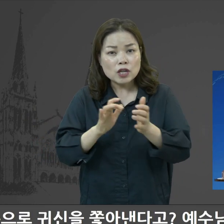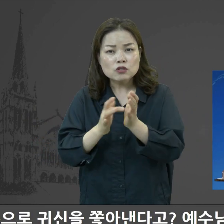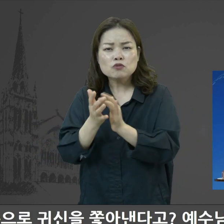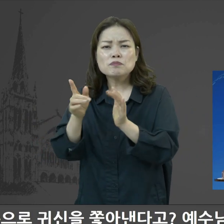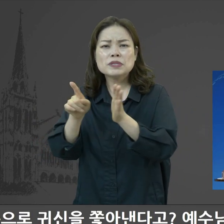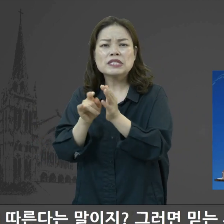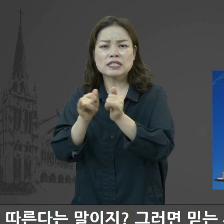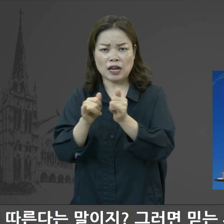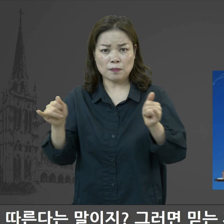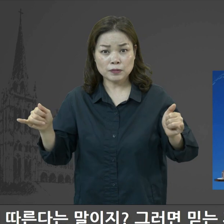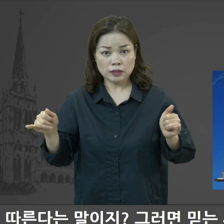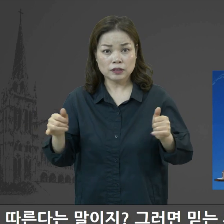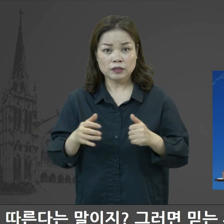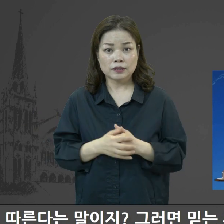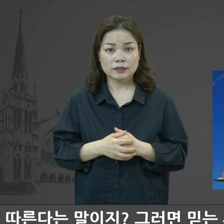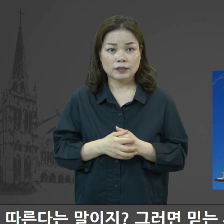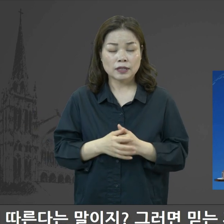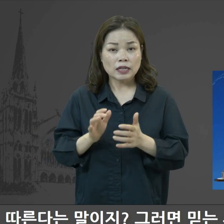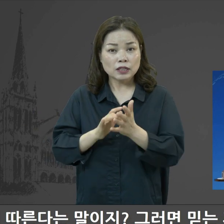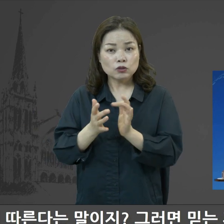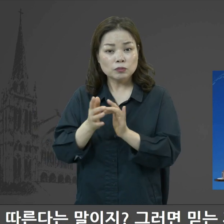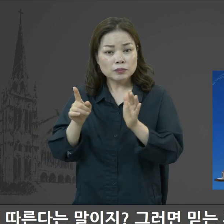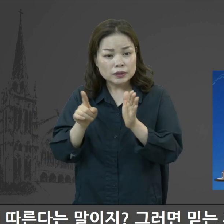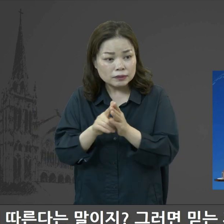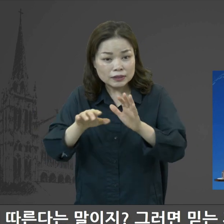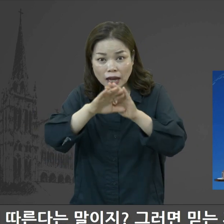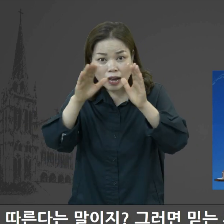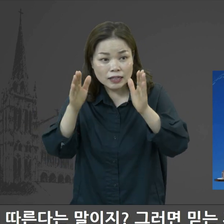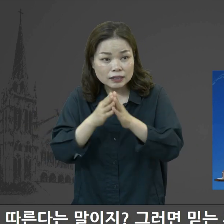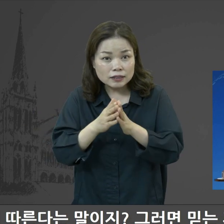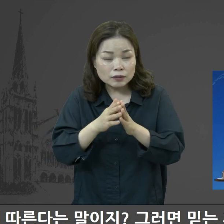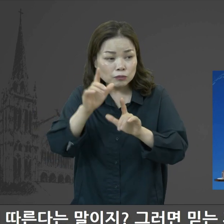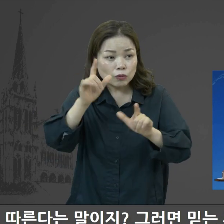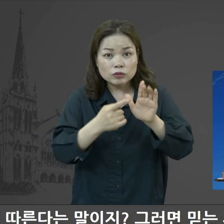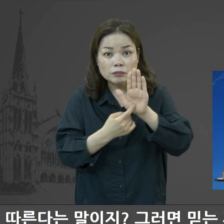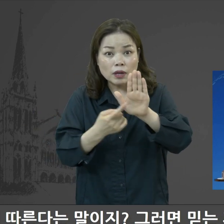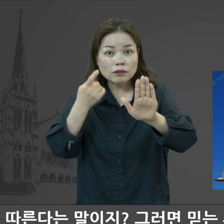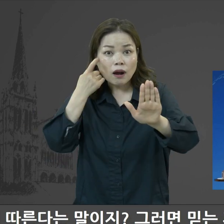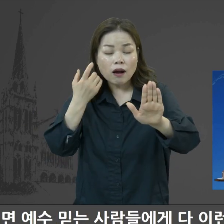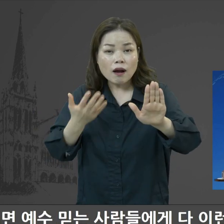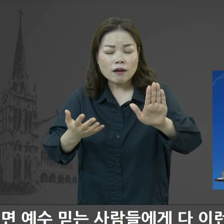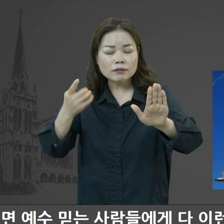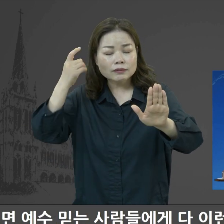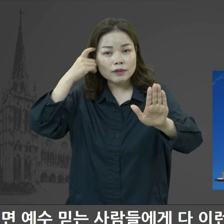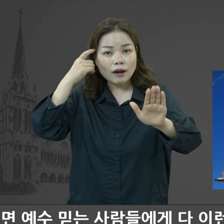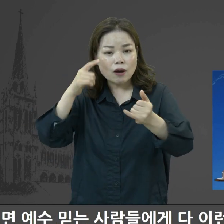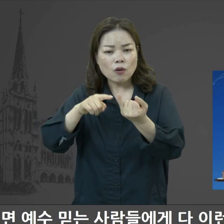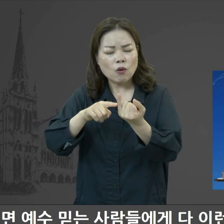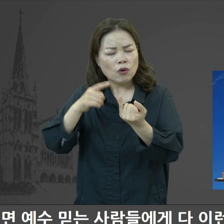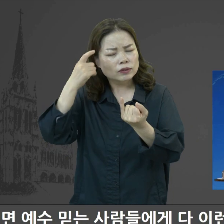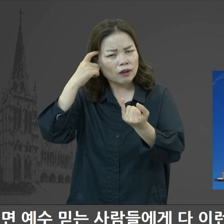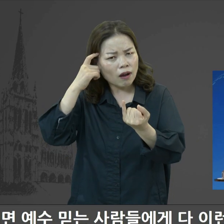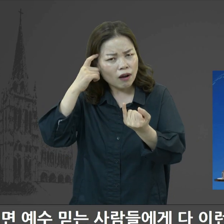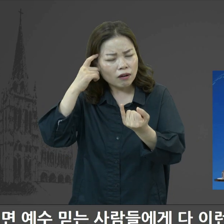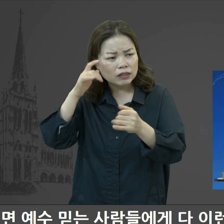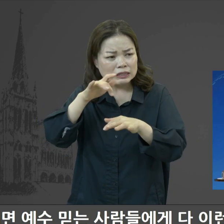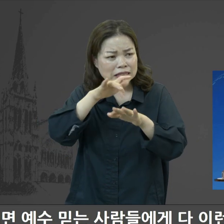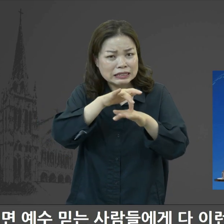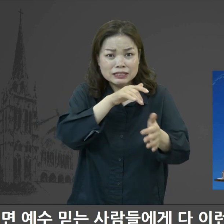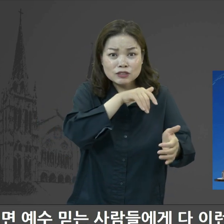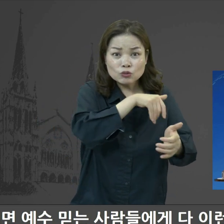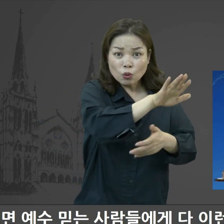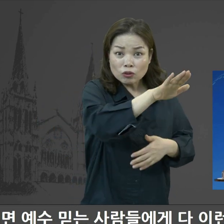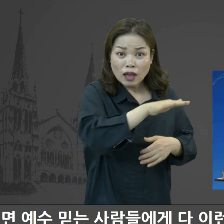믿는 사람들 그러면 예수 믿는 사람들에게 다 이런 증상이 나타난다고 하는 생각이 제가 드는 거예요. 귀신을